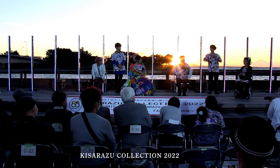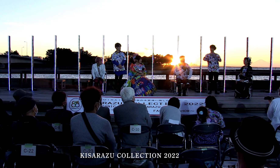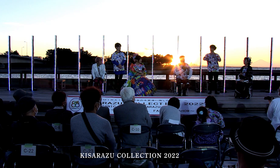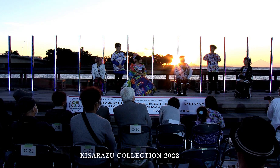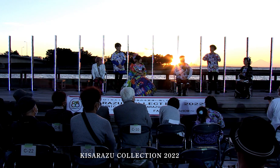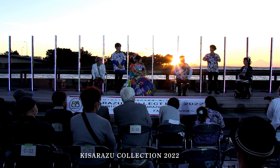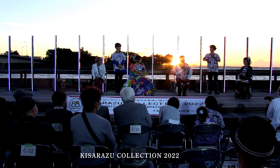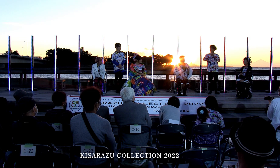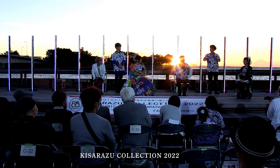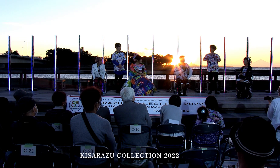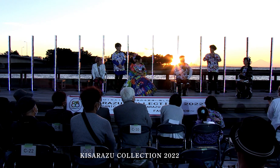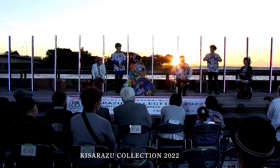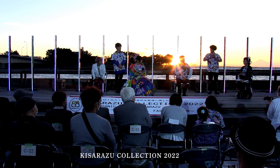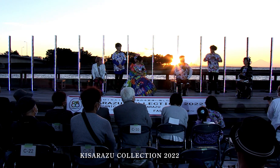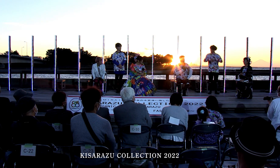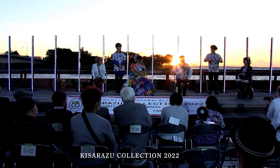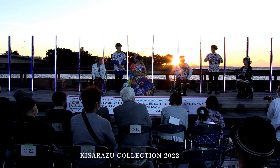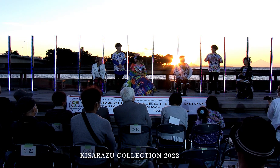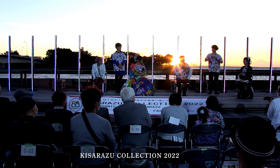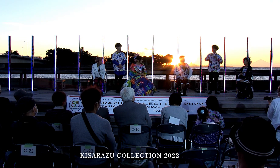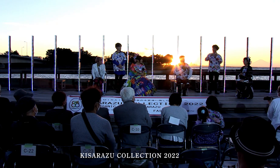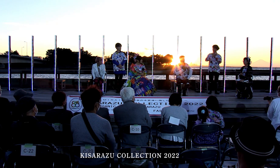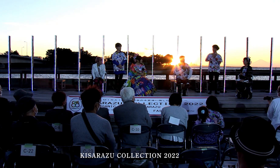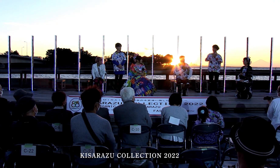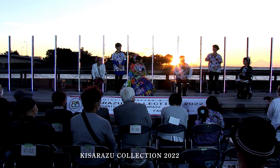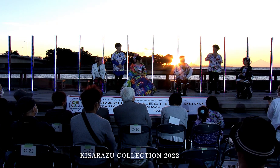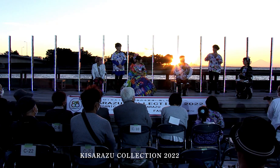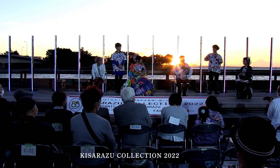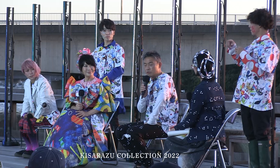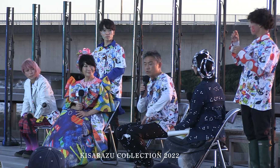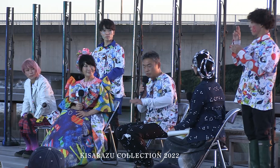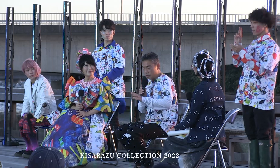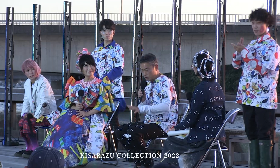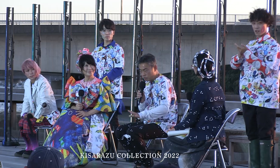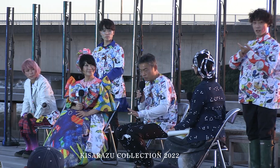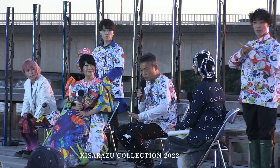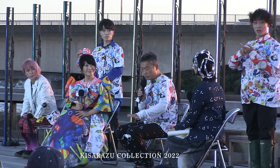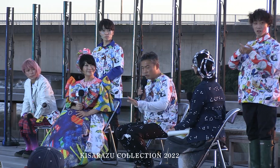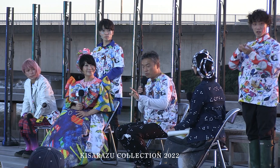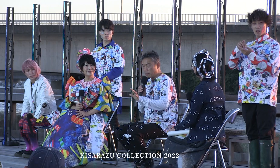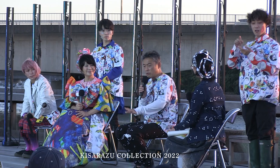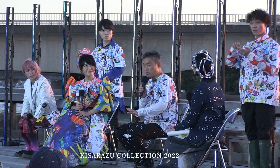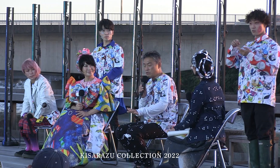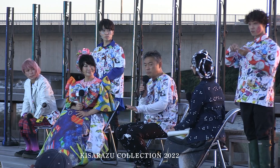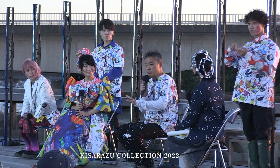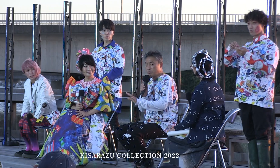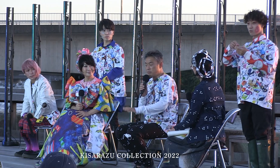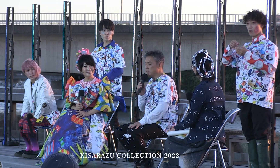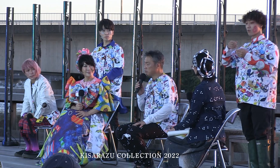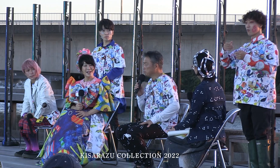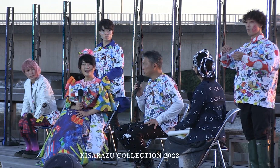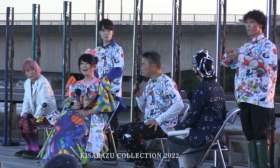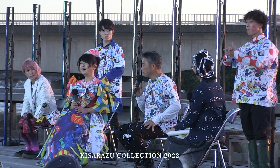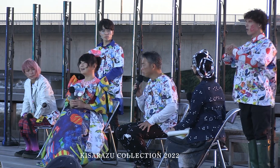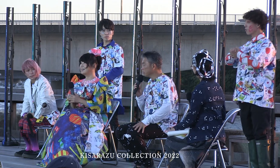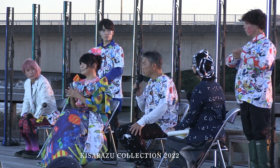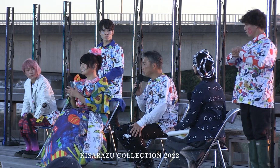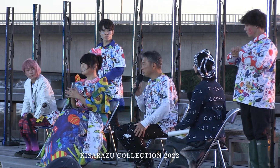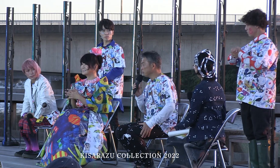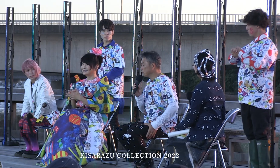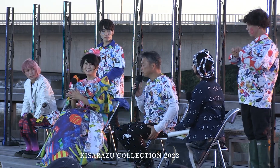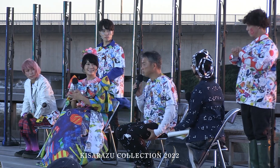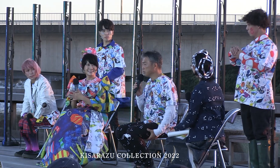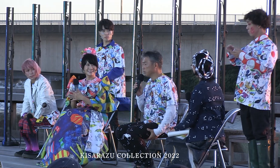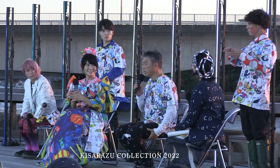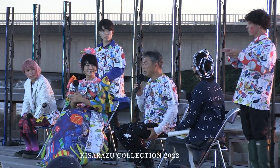た、取り組みにこう向かっていくという、 こう条例作りと、あとパートナーシップとファミリーシップの制